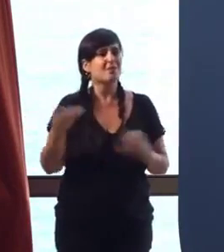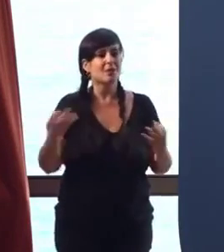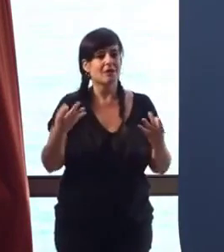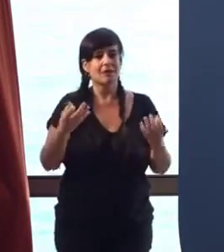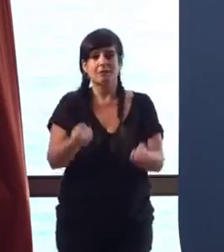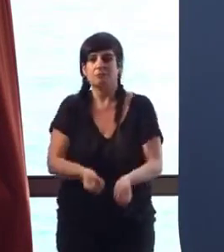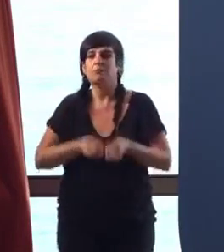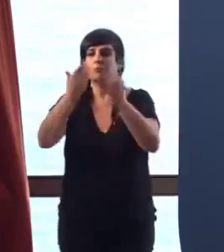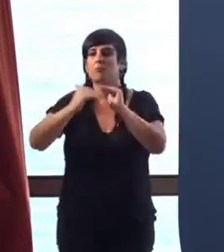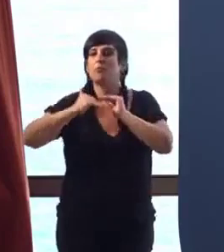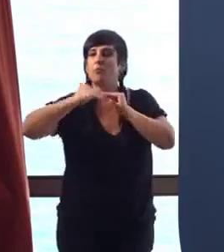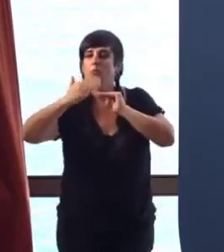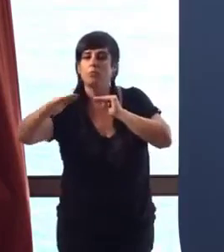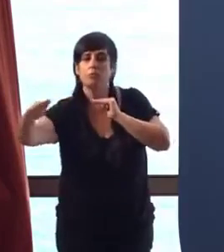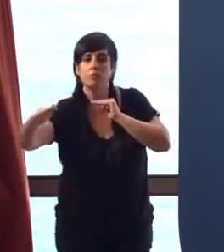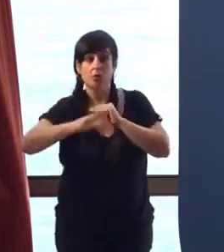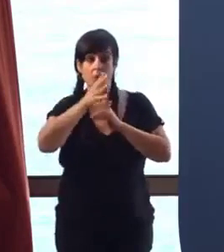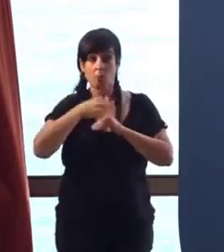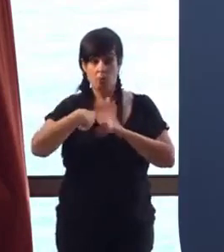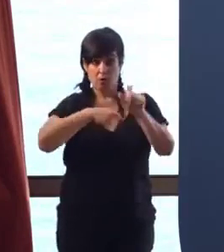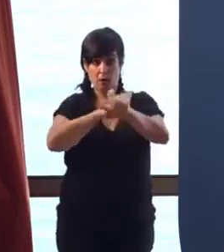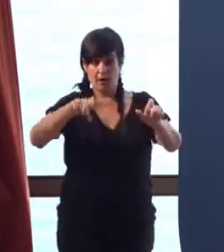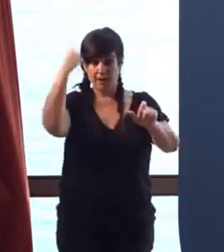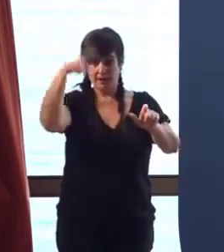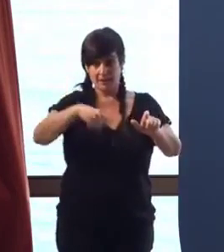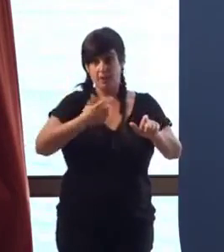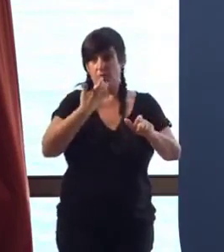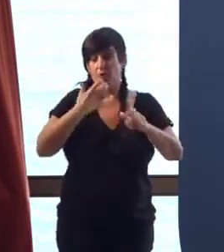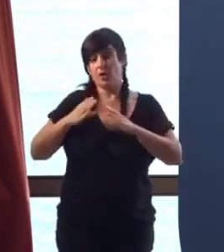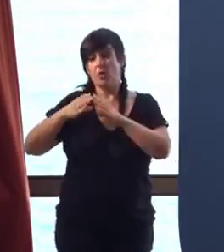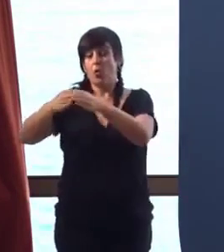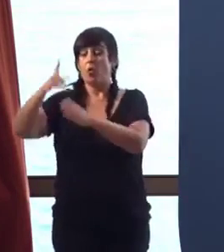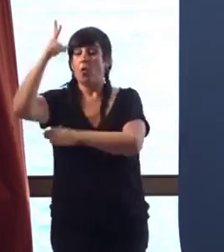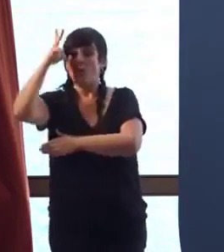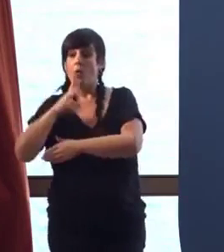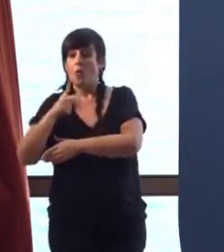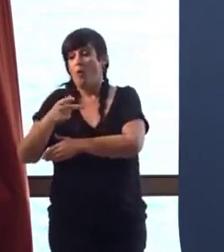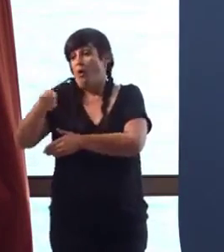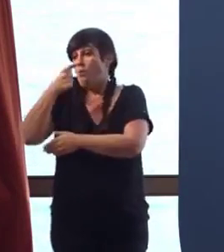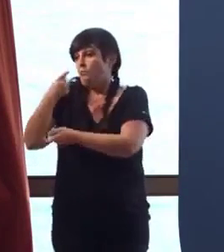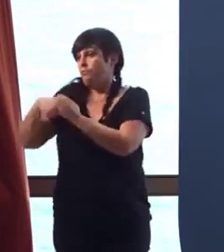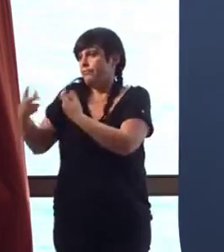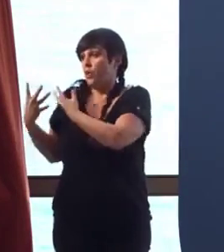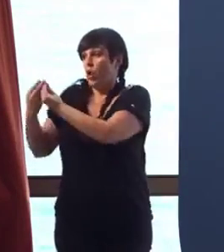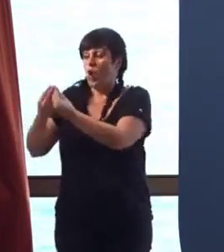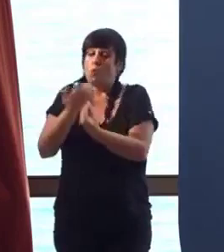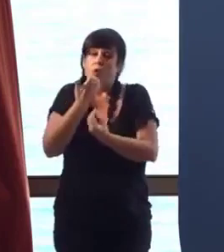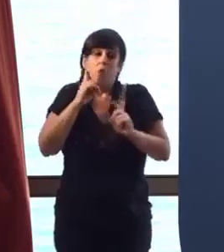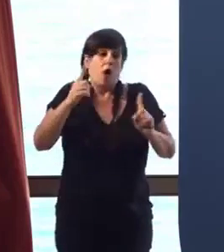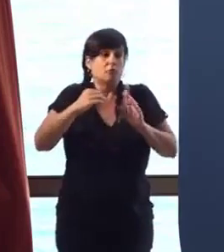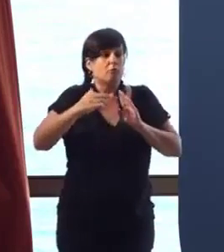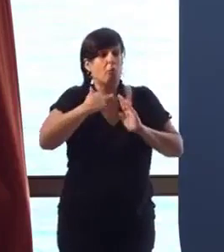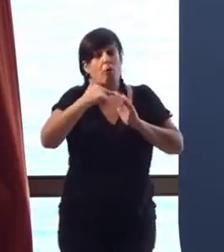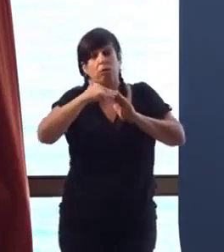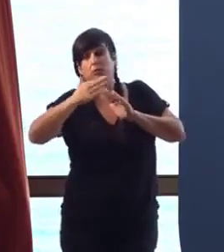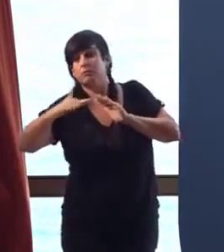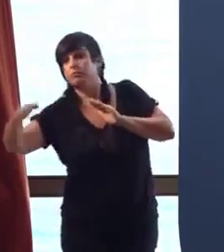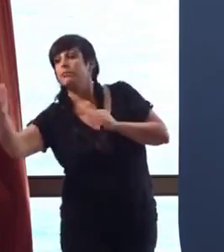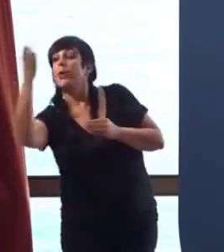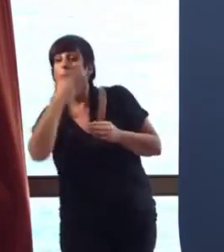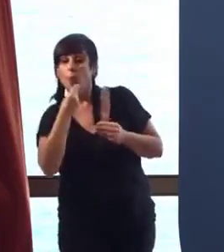te expreses, porque todo el mundo lo sabe. Subirte al yate de un mafioso, si lo haces con buen tono, pues es diferente, ¿verdad? No es lo